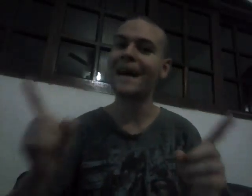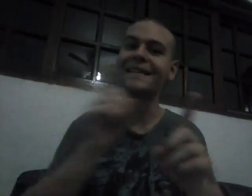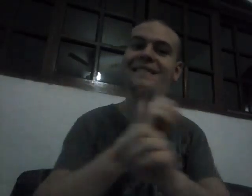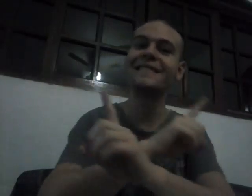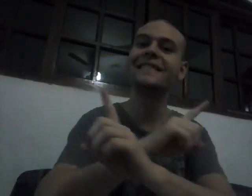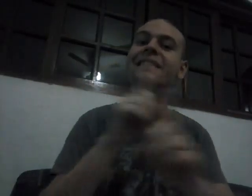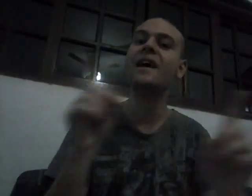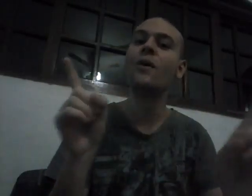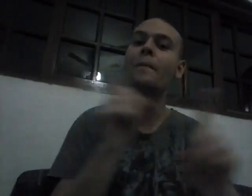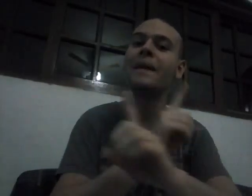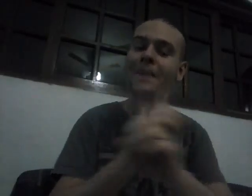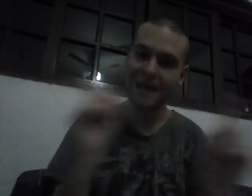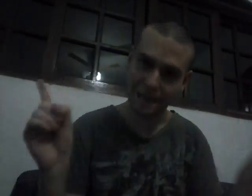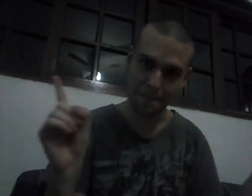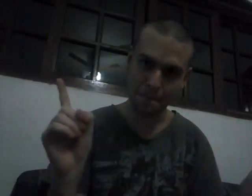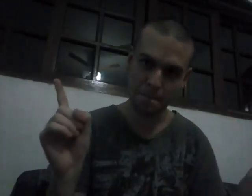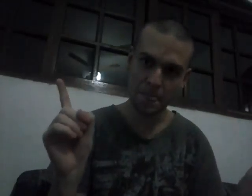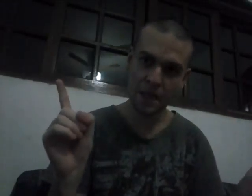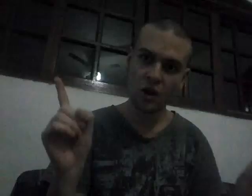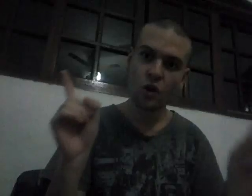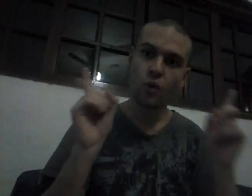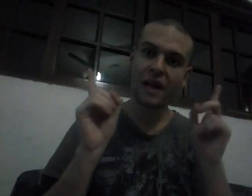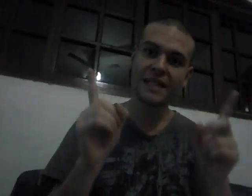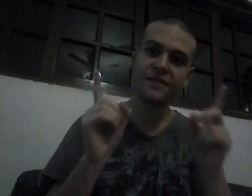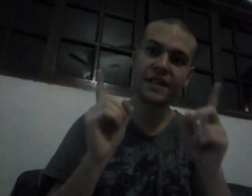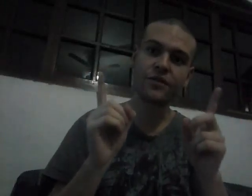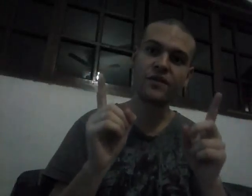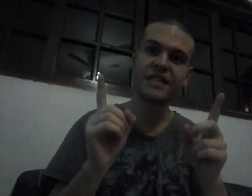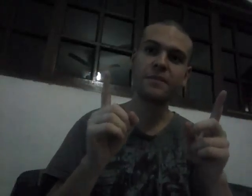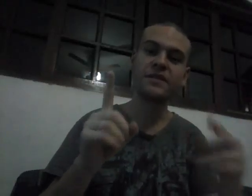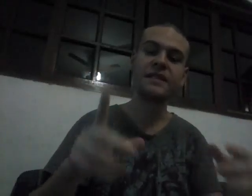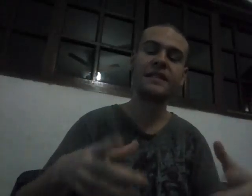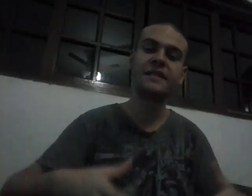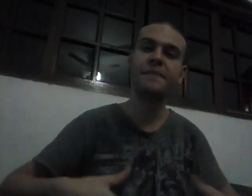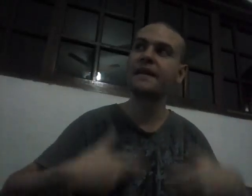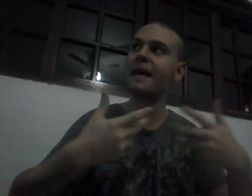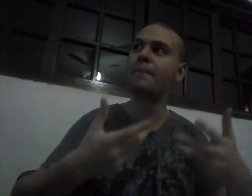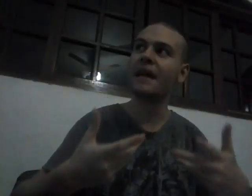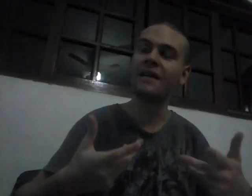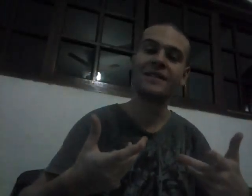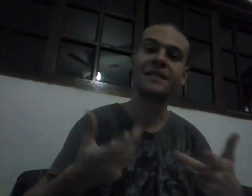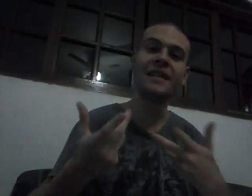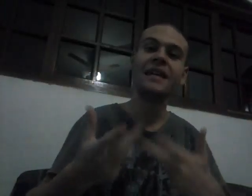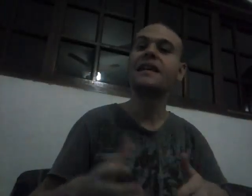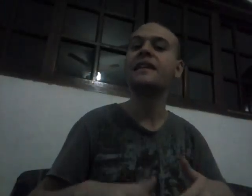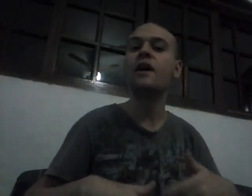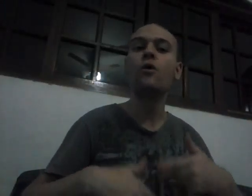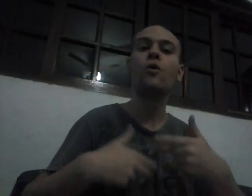mas não é mímica. O classificador vai ser para você explicar palavras que não